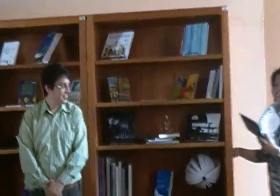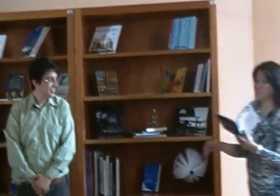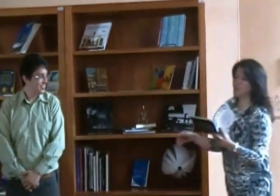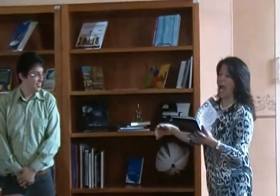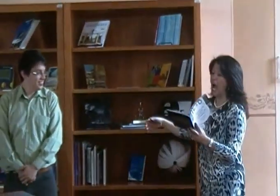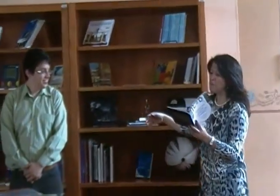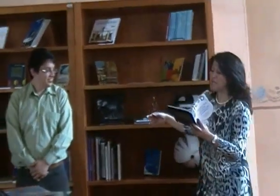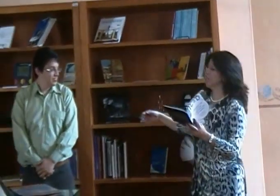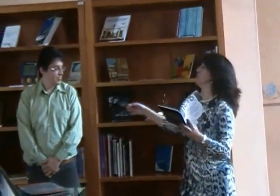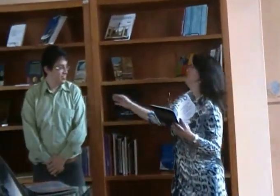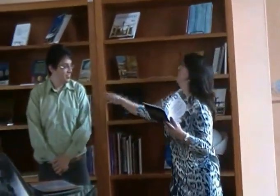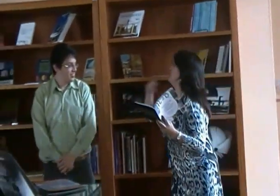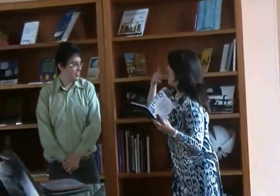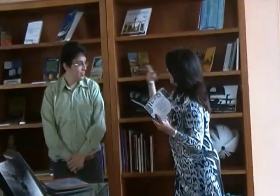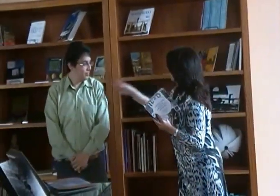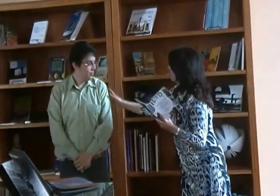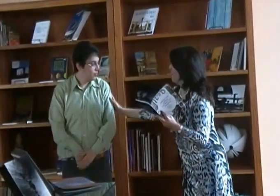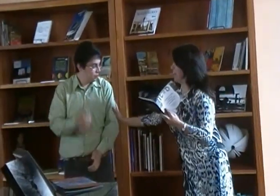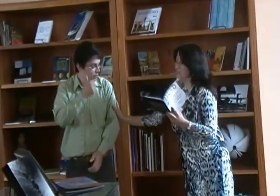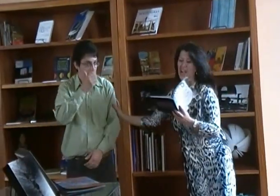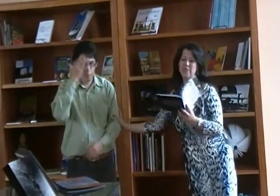Esse poema se chama Abrigo.